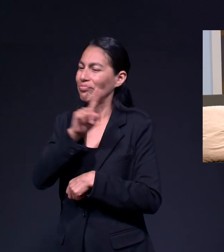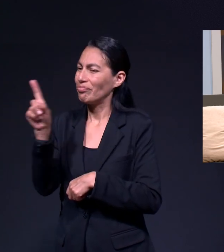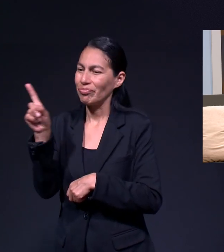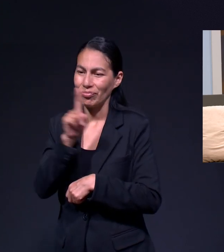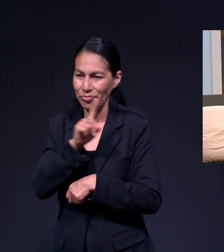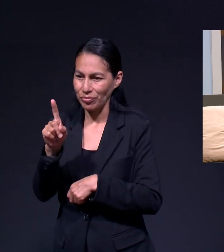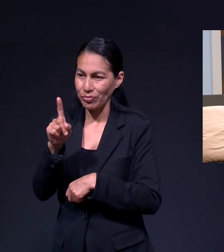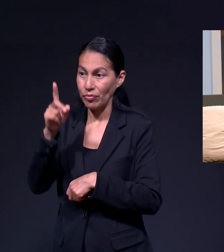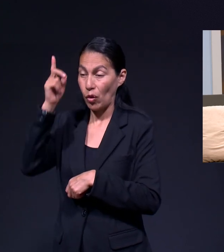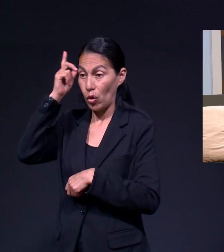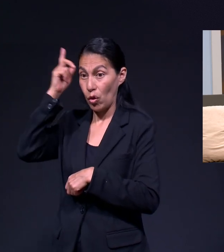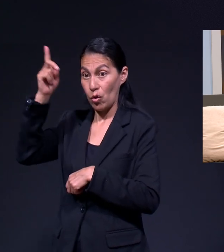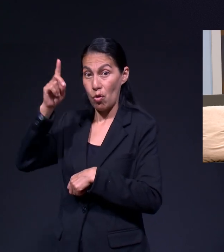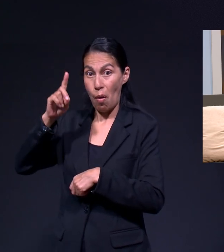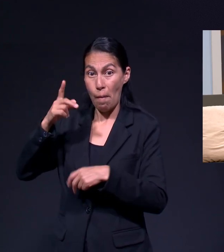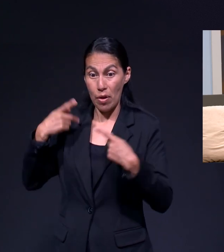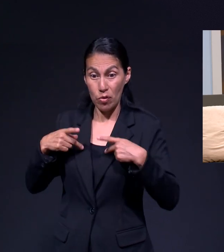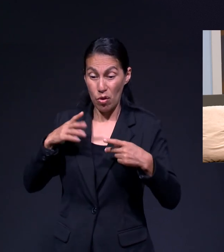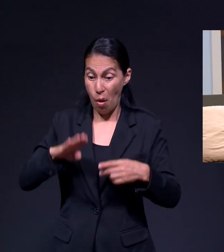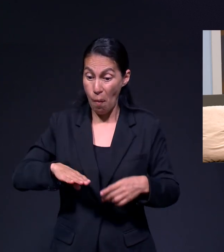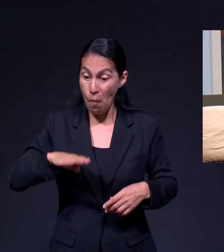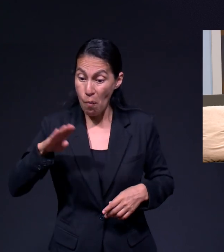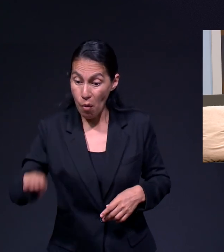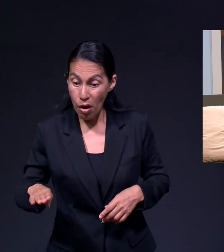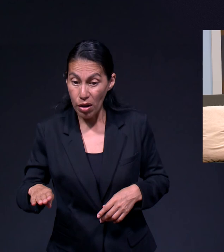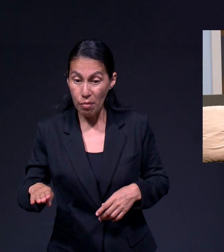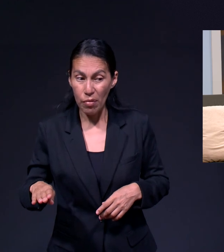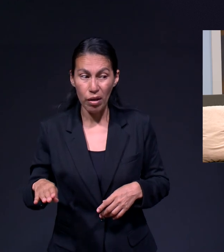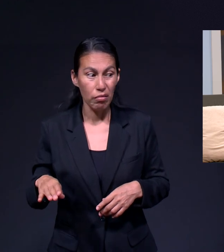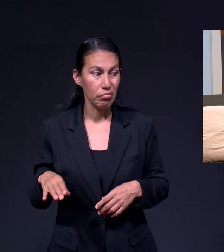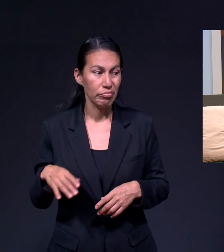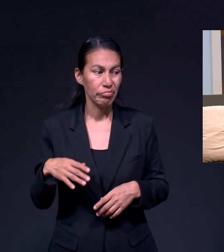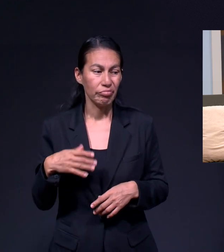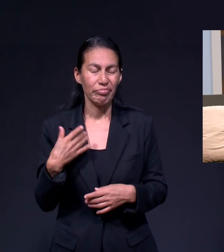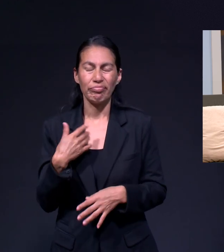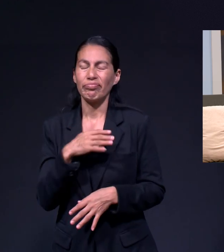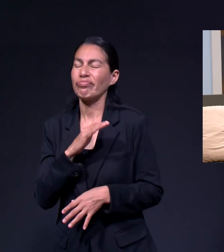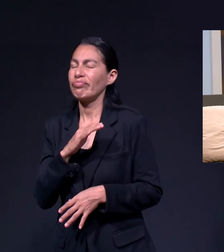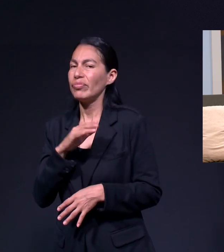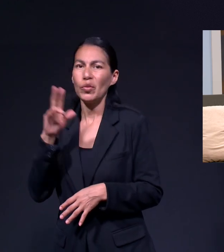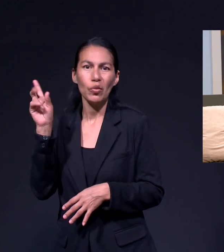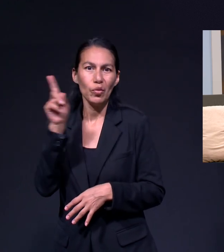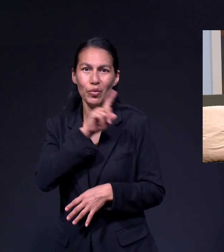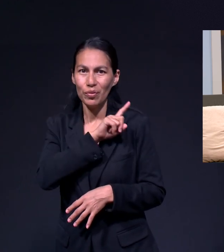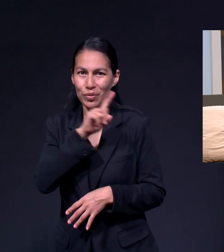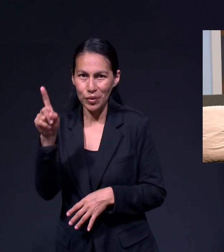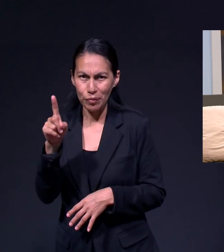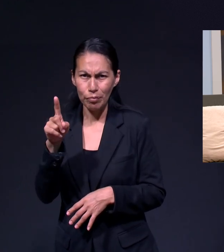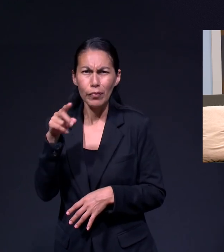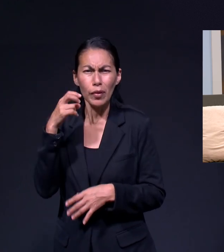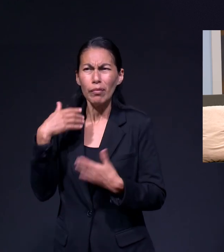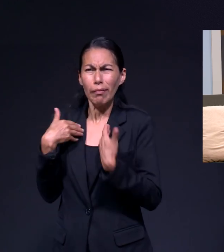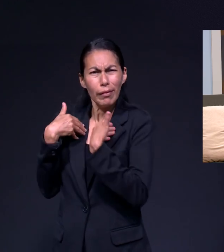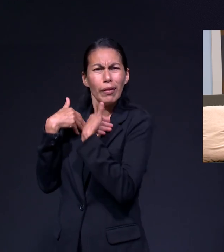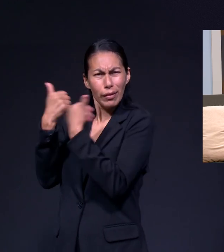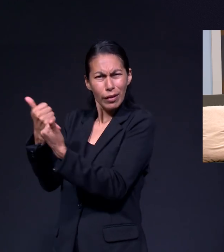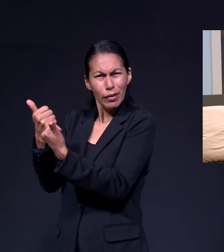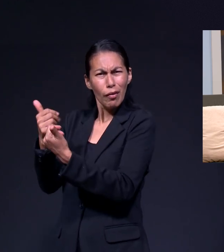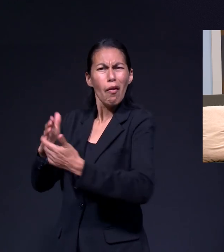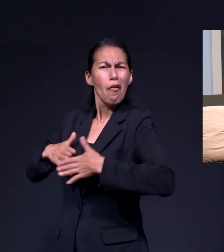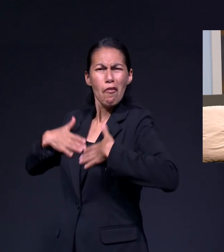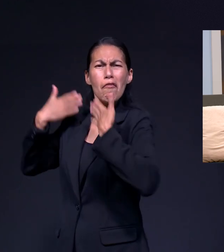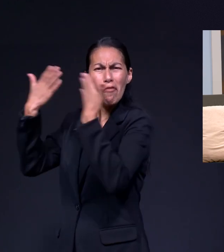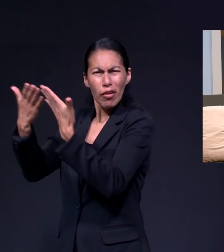y no es un mortal como para ser indiferente entonces eso yo me quedo porque él